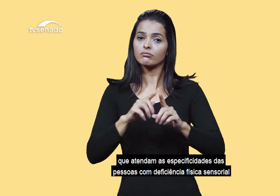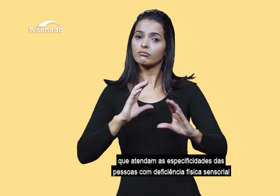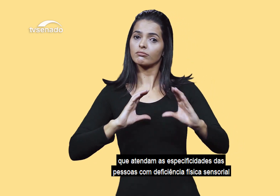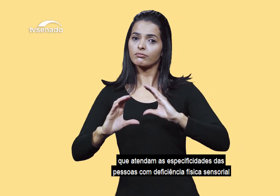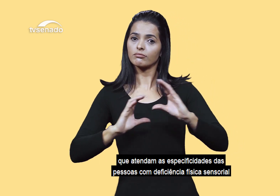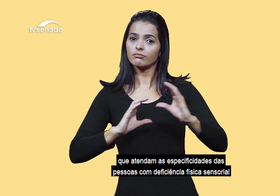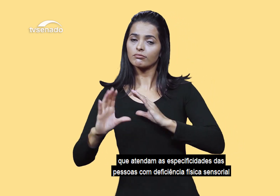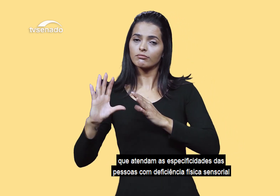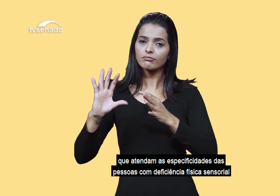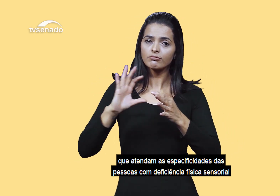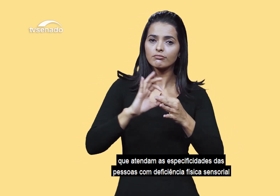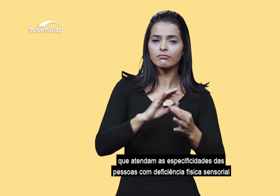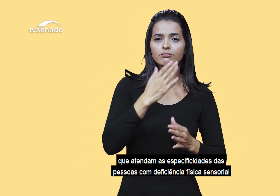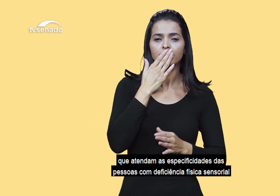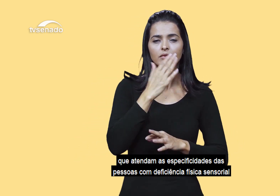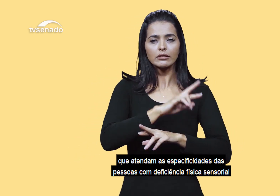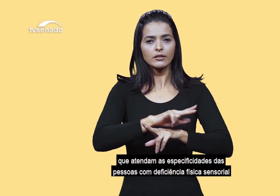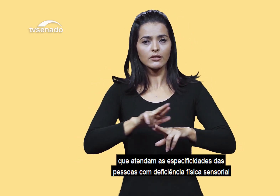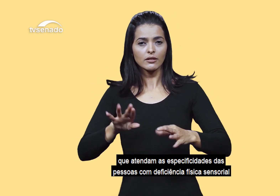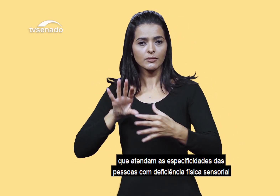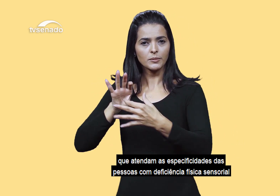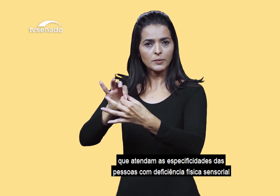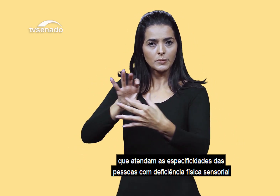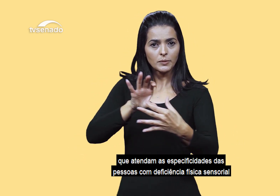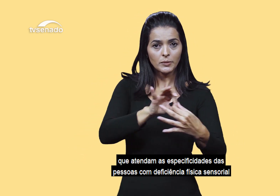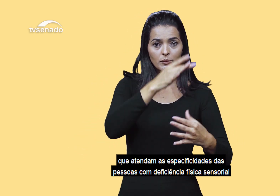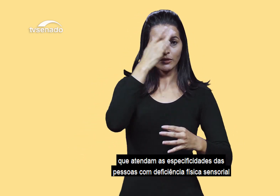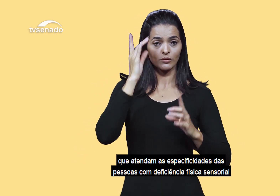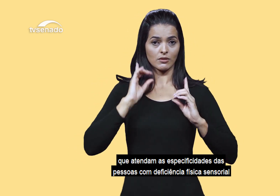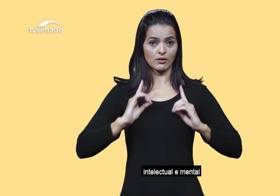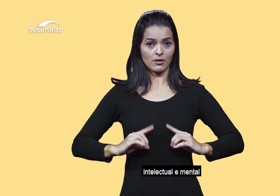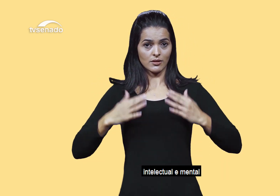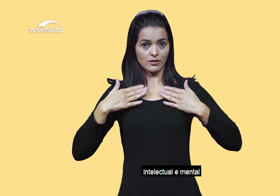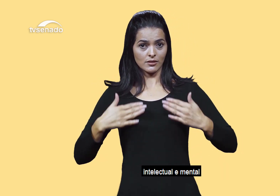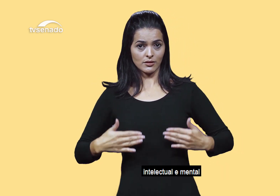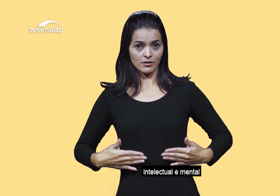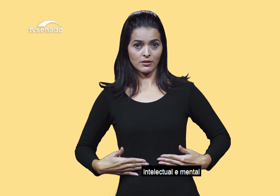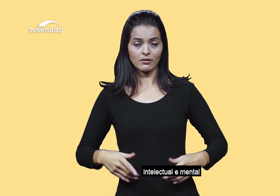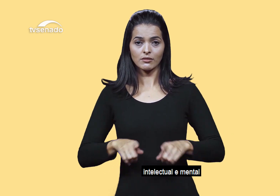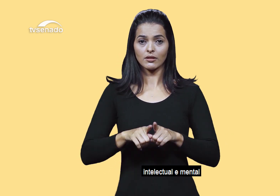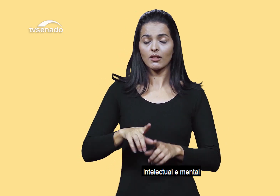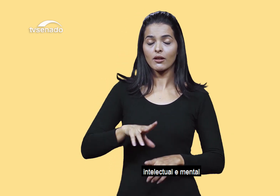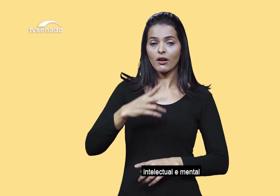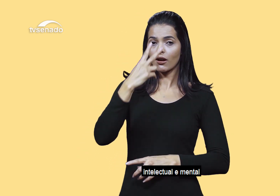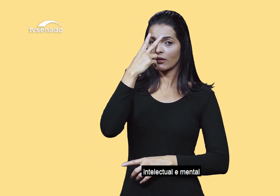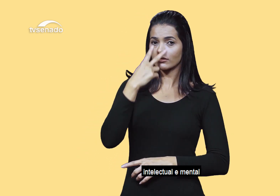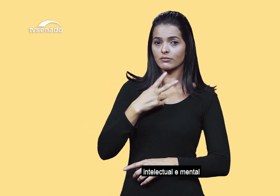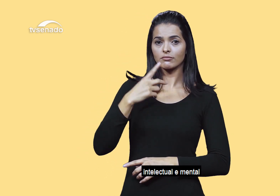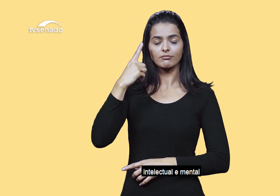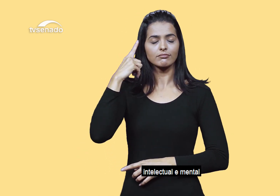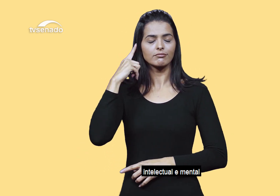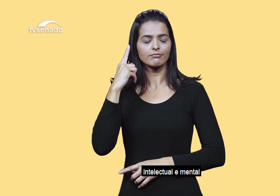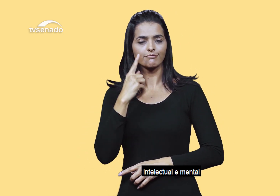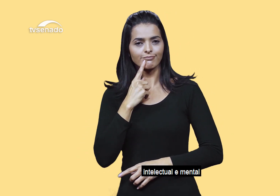especificidades das pessoas com deficiência física, sensorial, intelectual e mental.